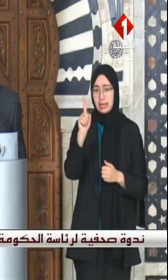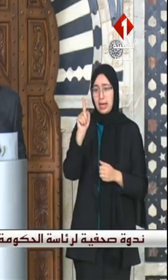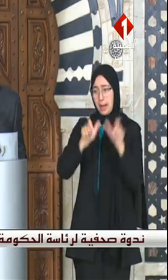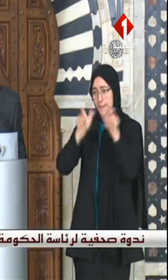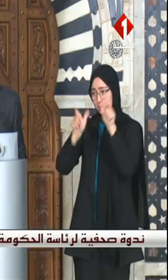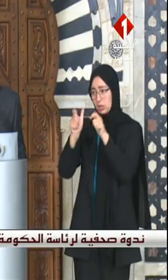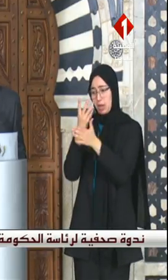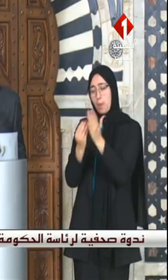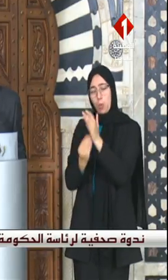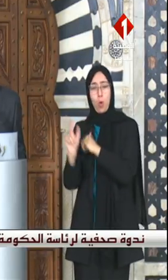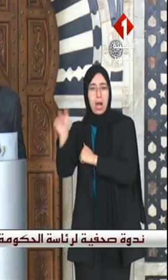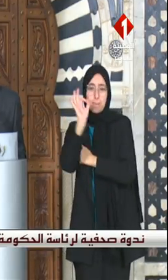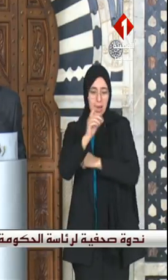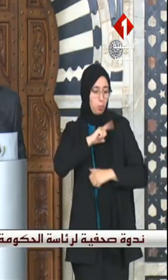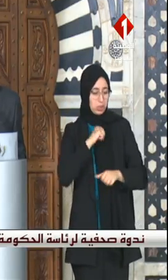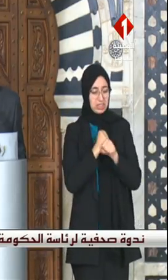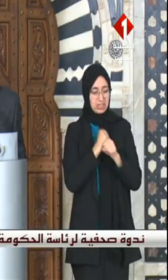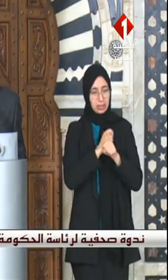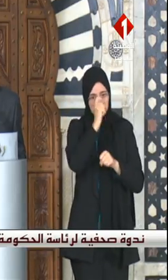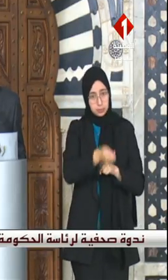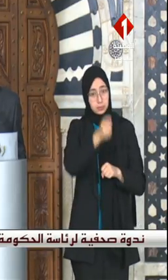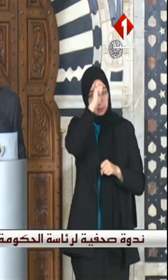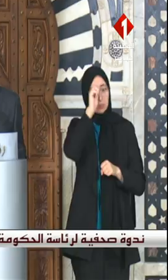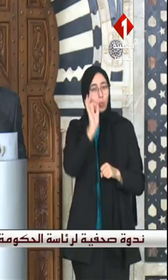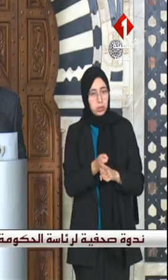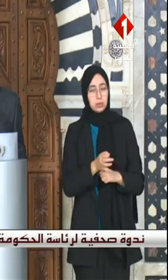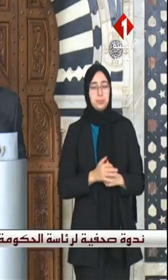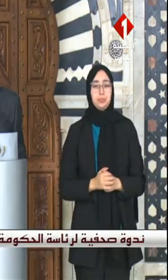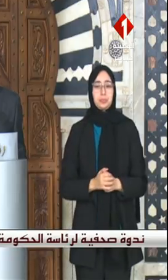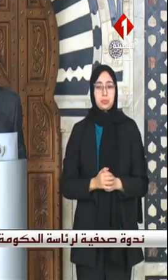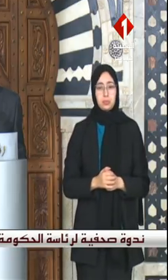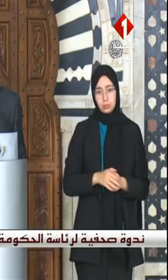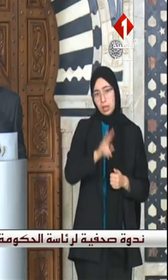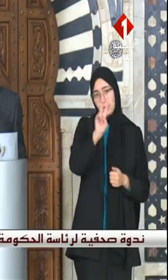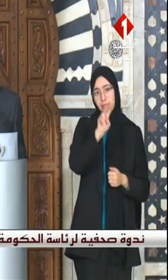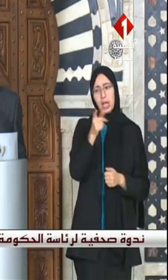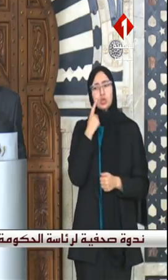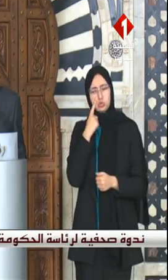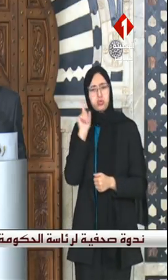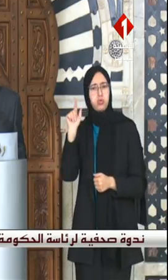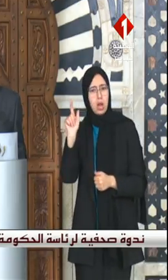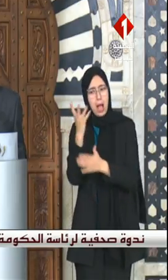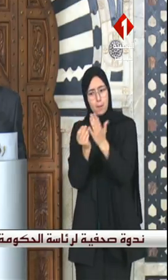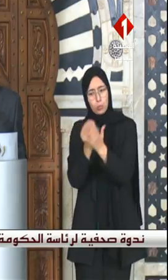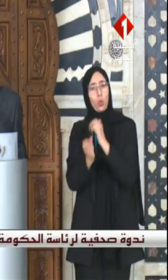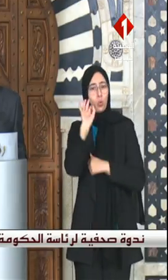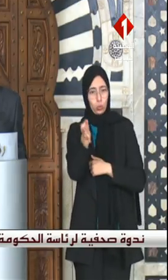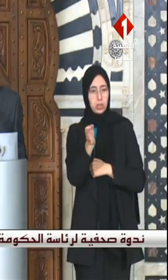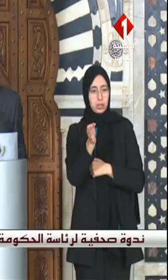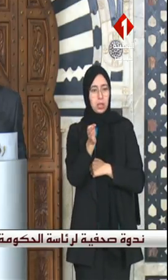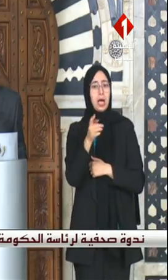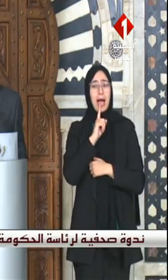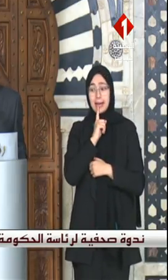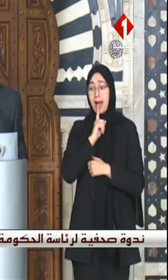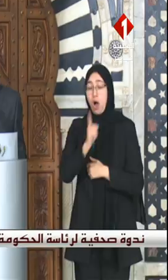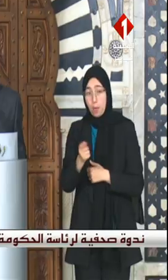قلت الاستثناء الذي يؤكد المبدأ. لكن رغم ذلك فعلا تفطنا إلى وجود بعض النقائص وأعطينا